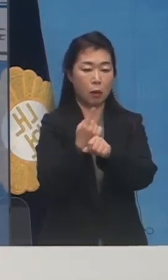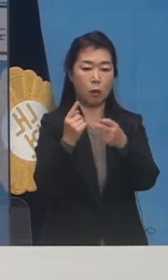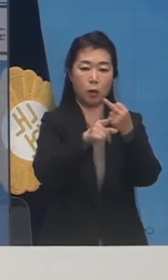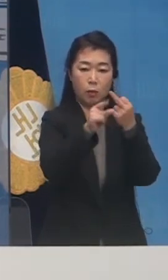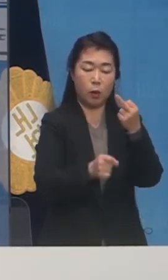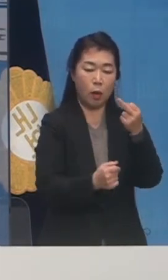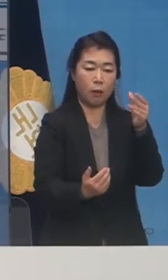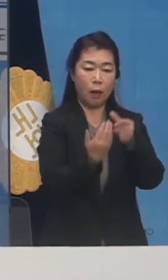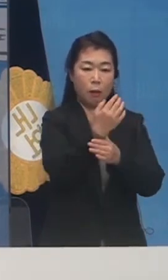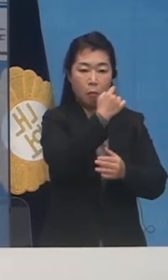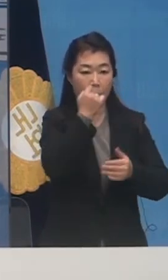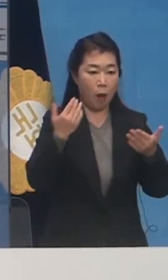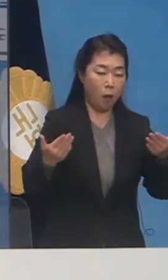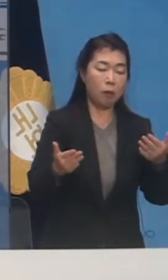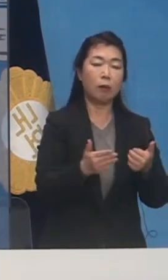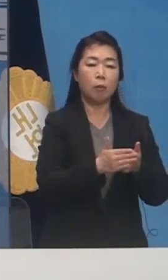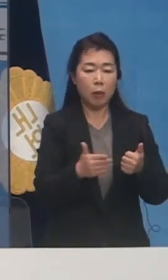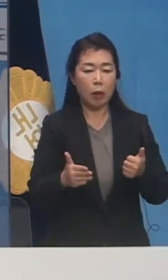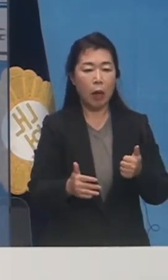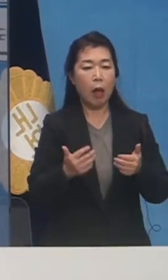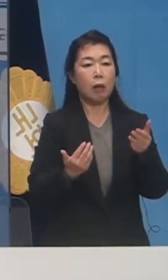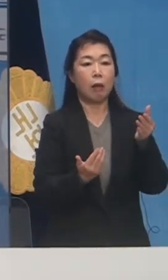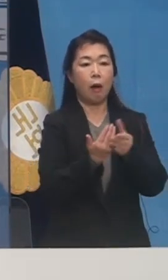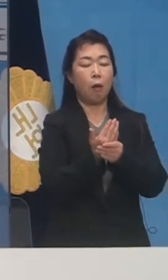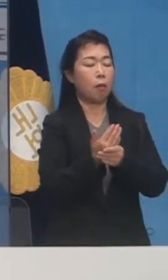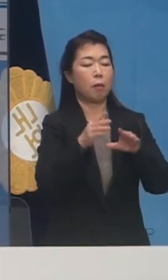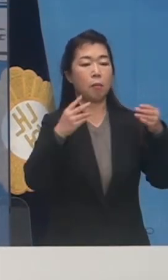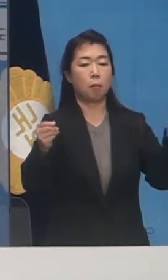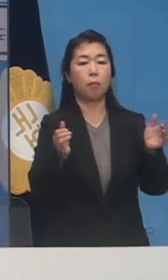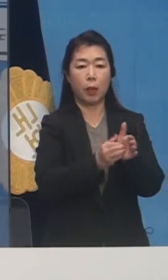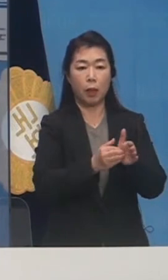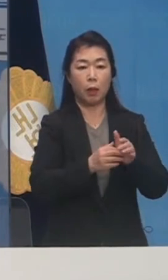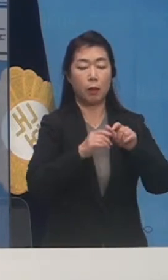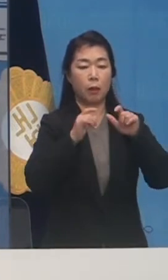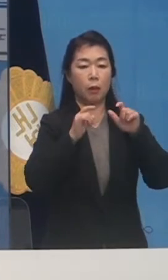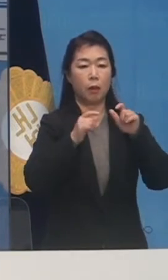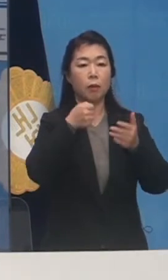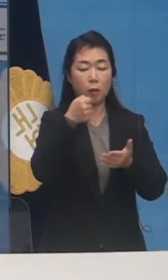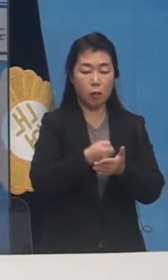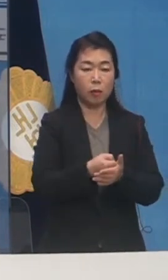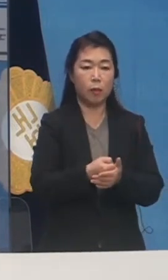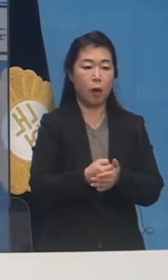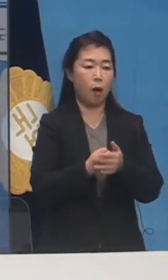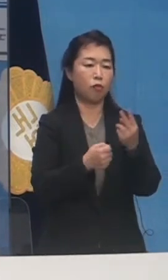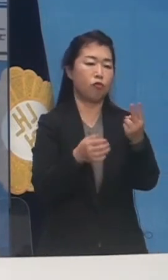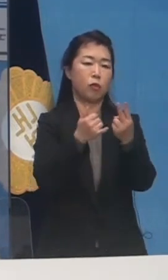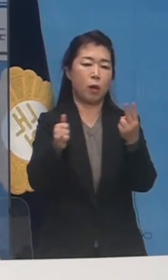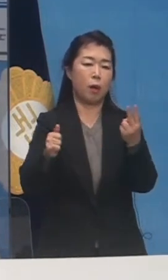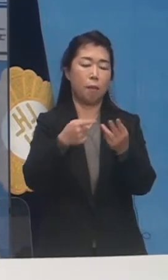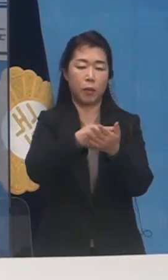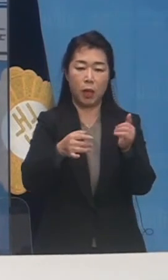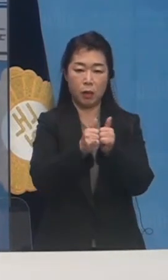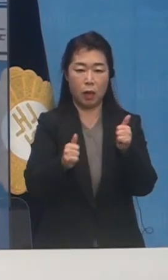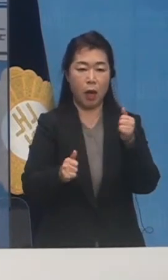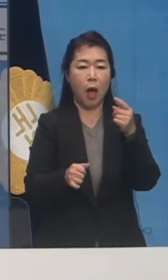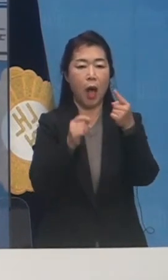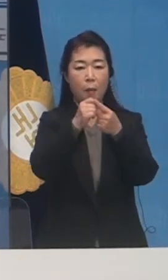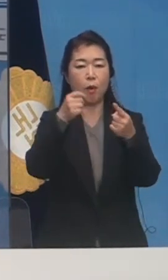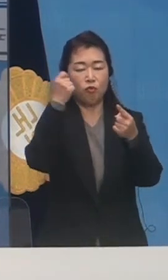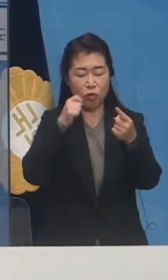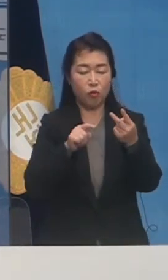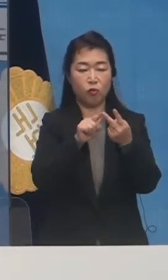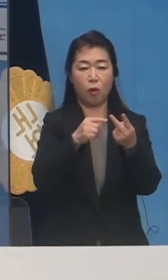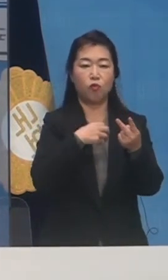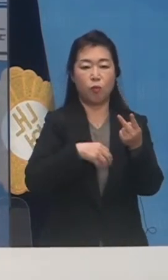발생 사실이 확인되지 않는다며 사건을 종결했다. 2명의 피해자를 2번 울리는 결과였다.